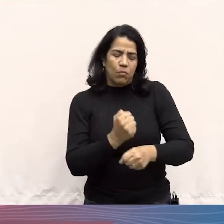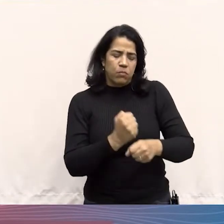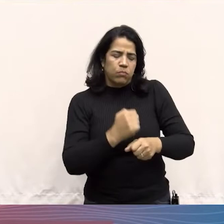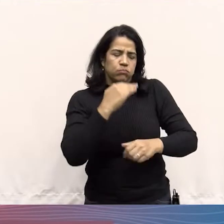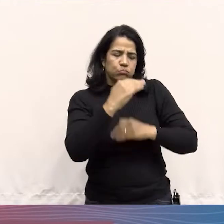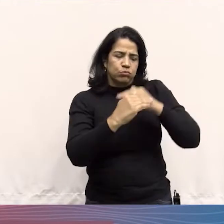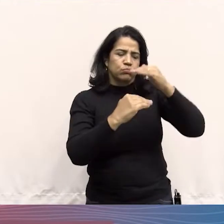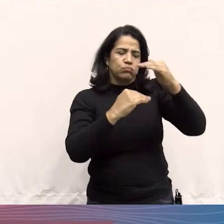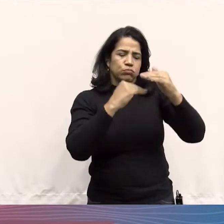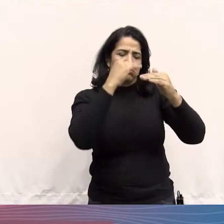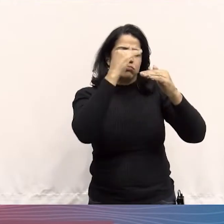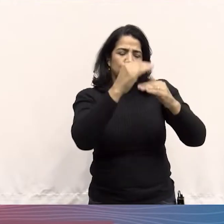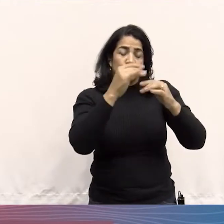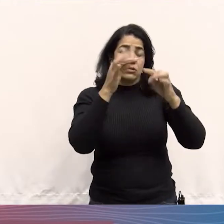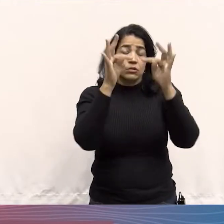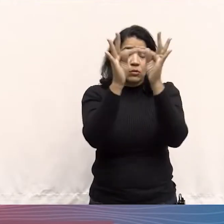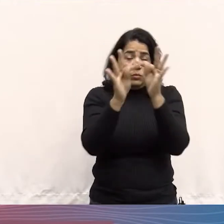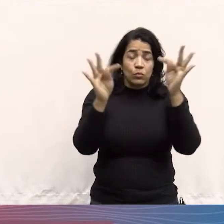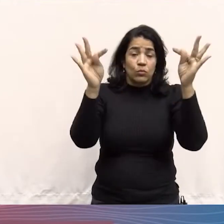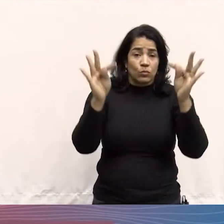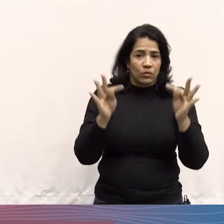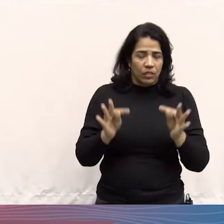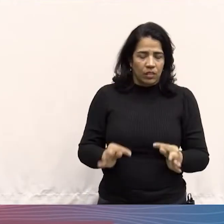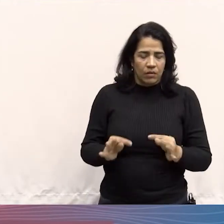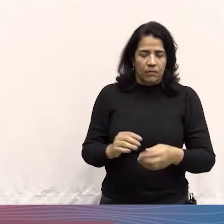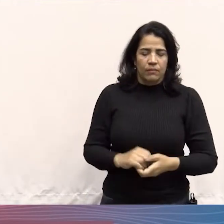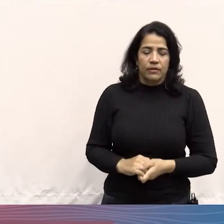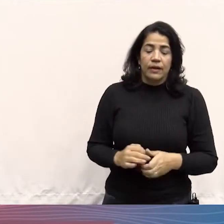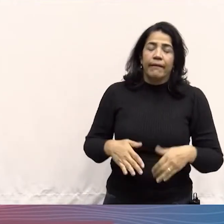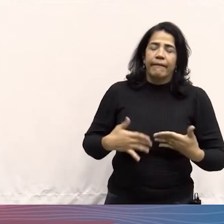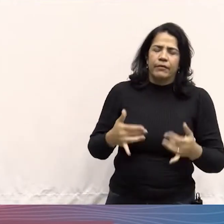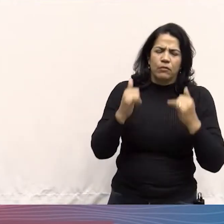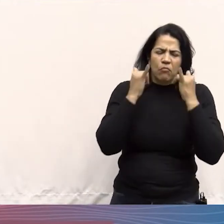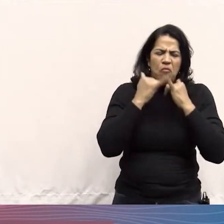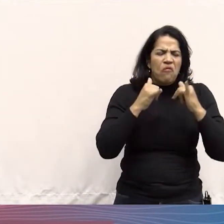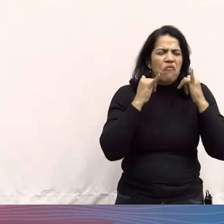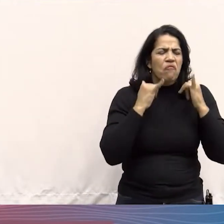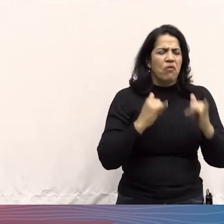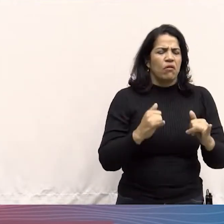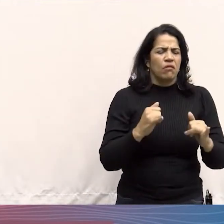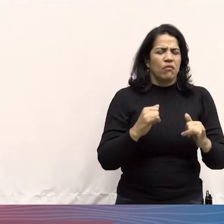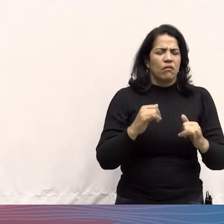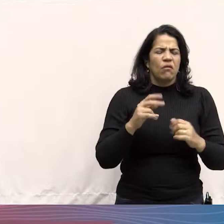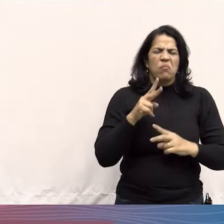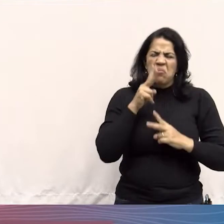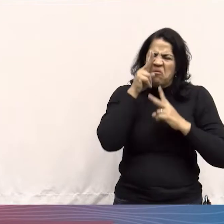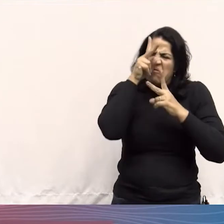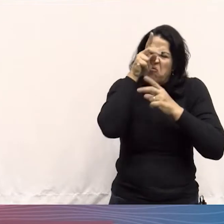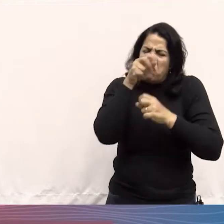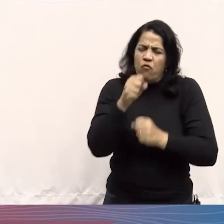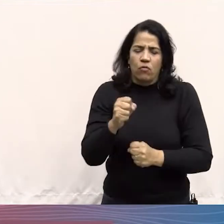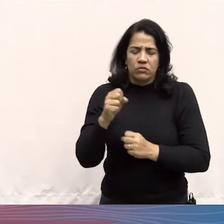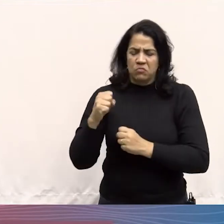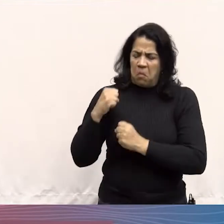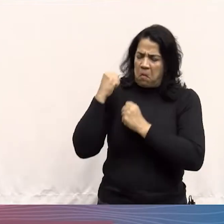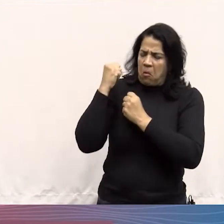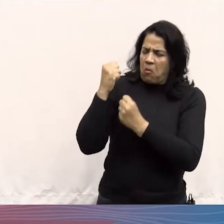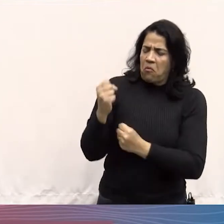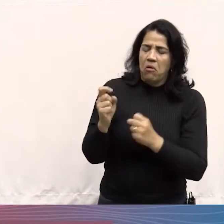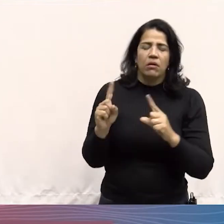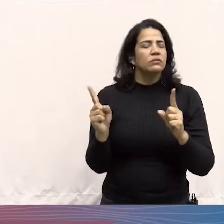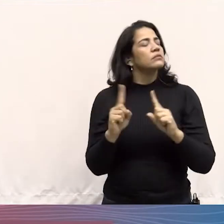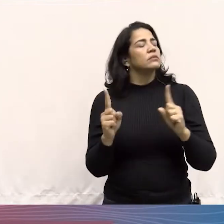por força, nem por poder, mas pelo meu espírito, diz o Senhor